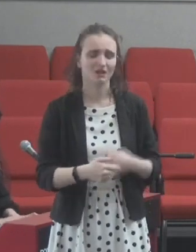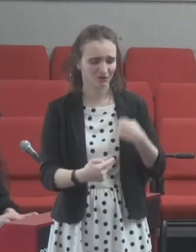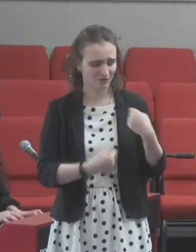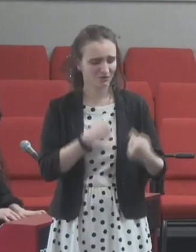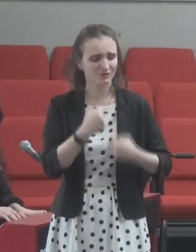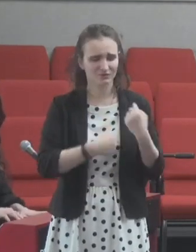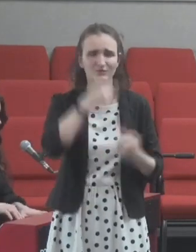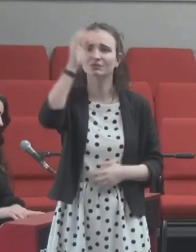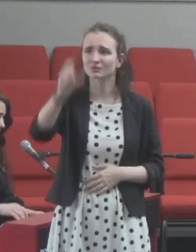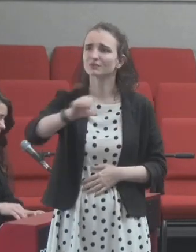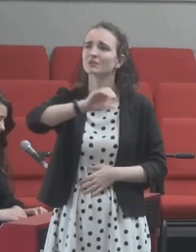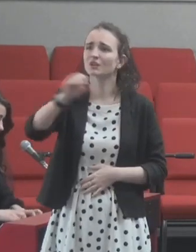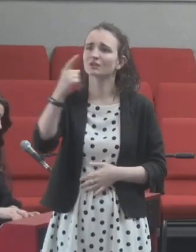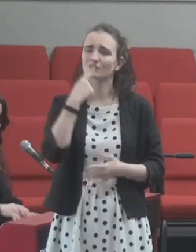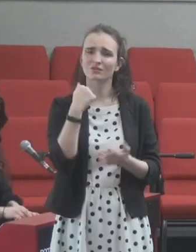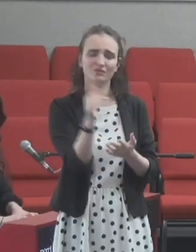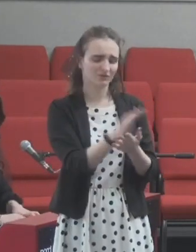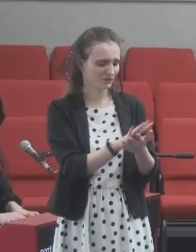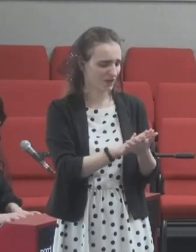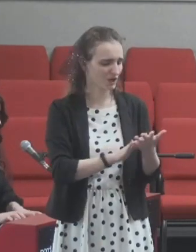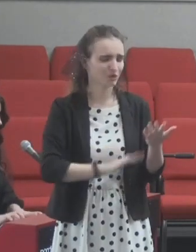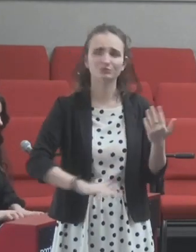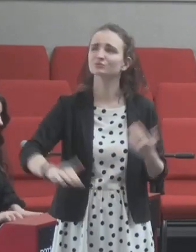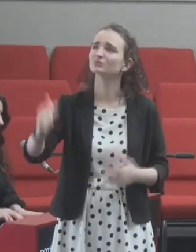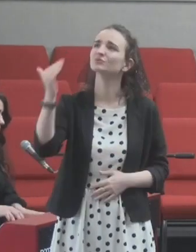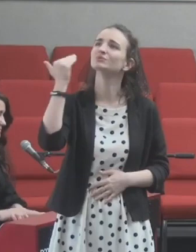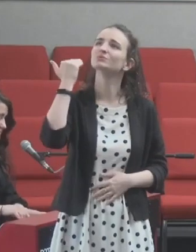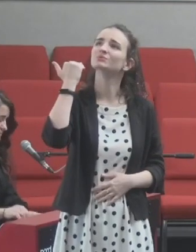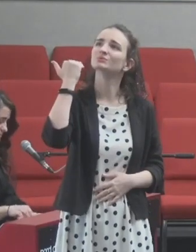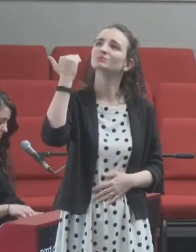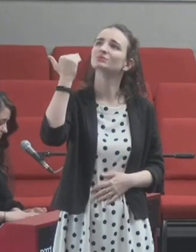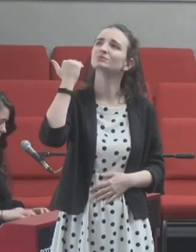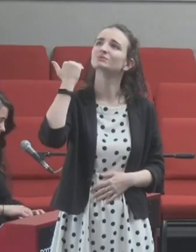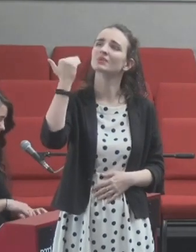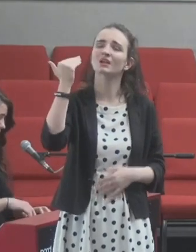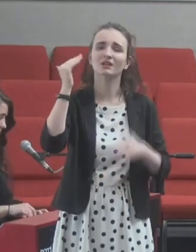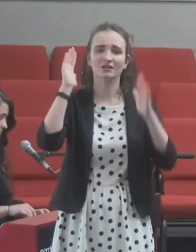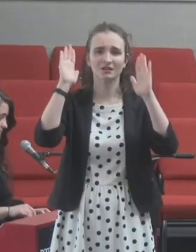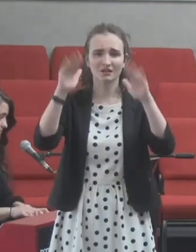за Голгофу и за кровь твою.